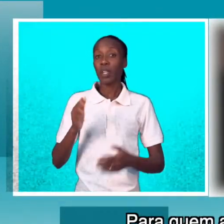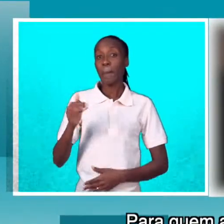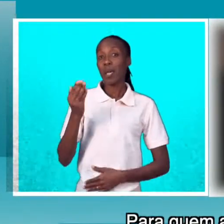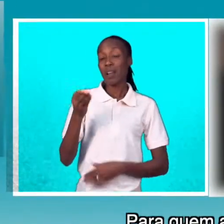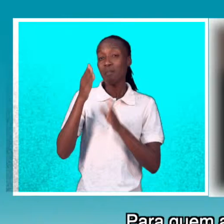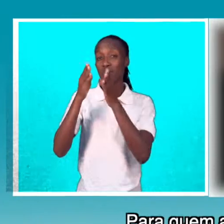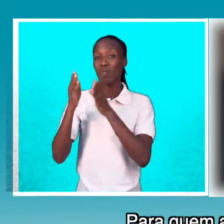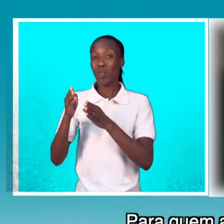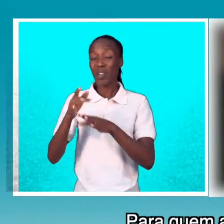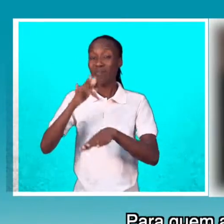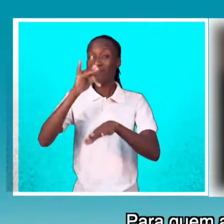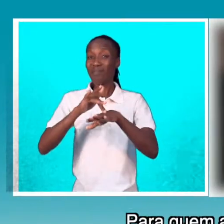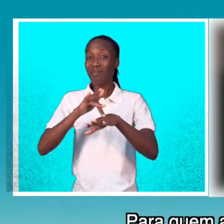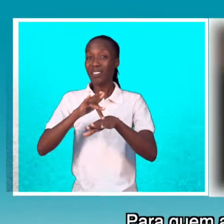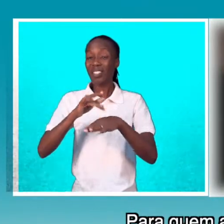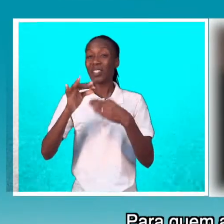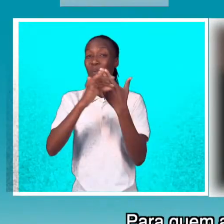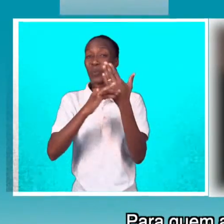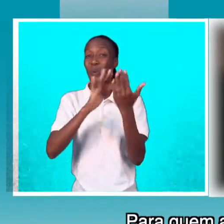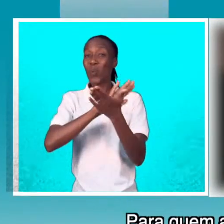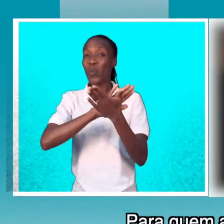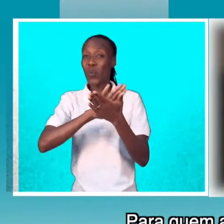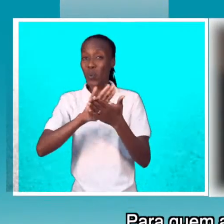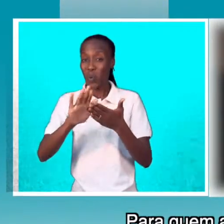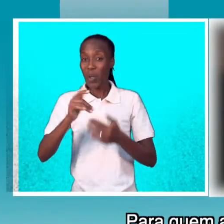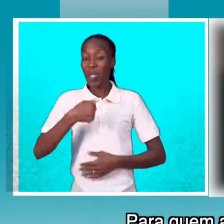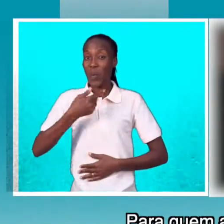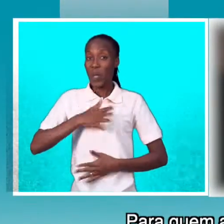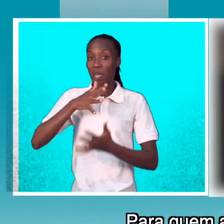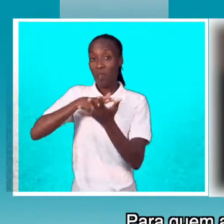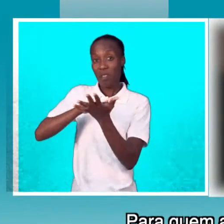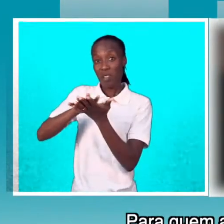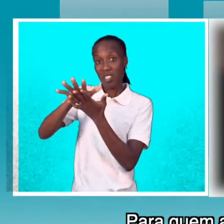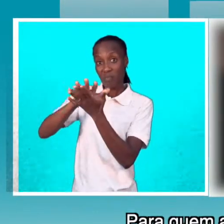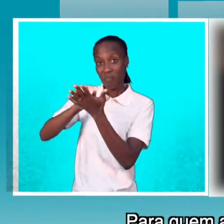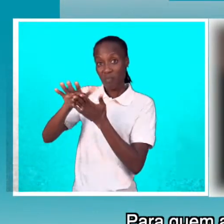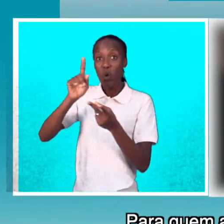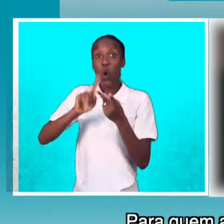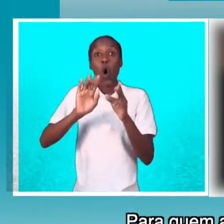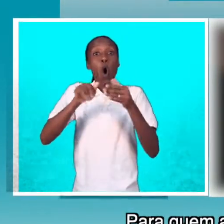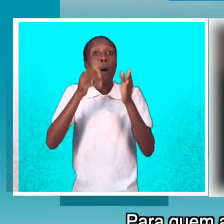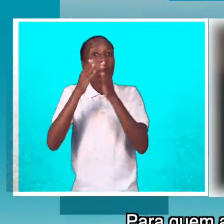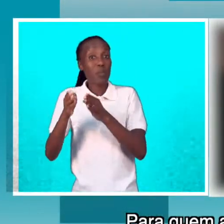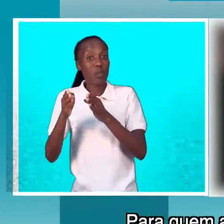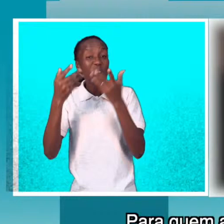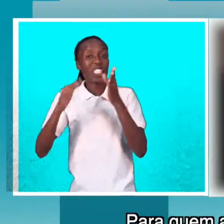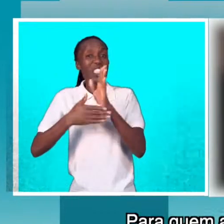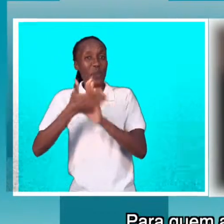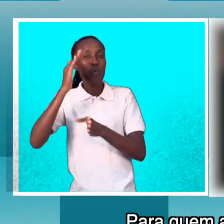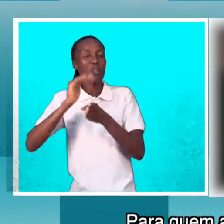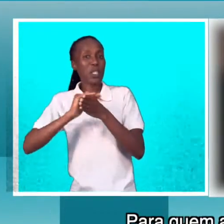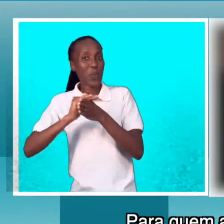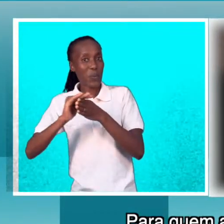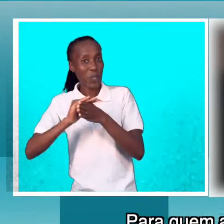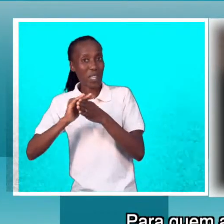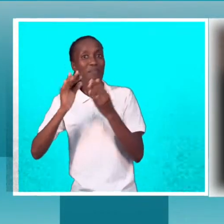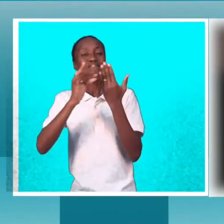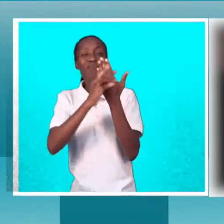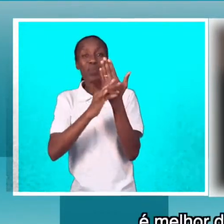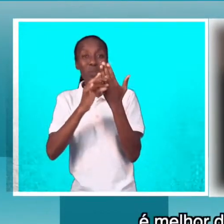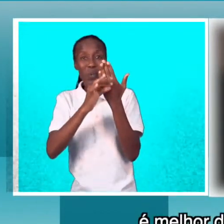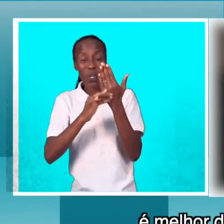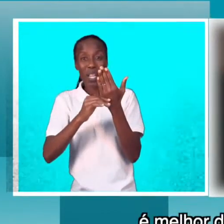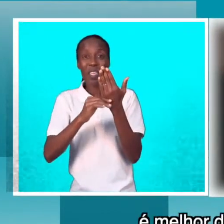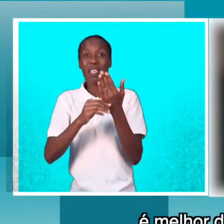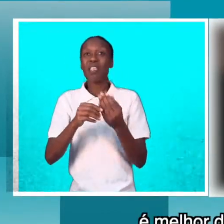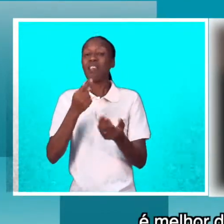ainda não consumiu, deixei um pouco, um conselho pequenininho, Para quem ainda não consumiu, ou para quem consome, mas que já não faz muito tempo lá, quando está lá,